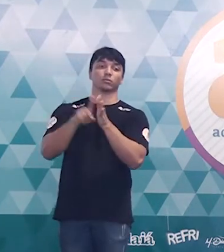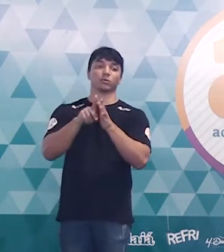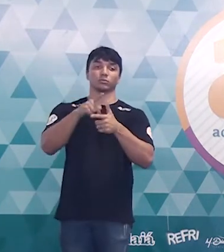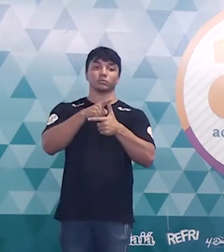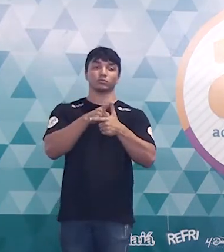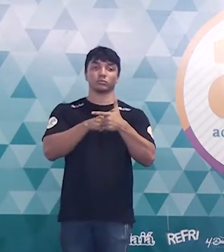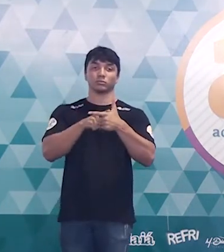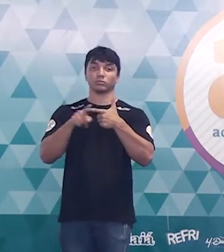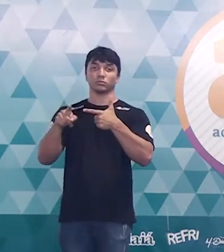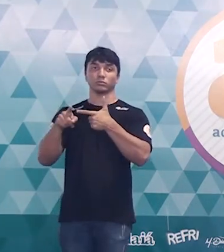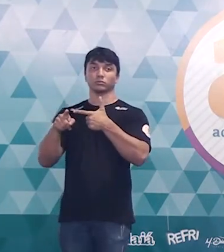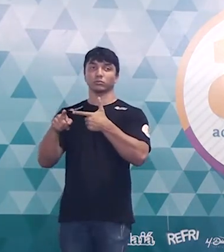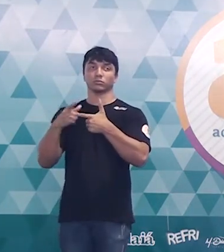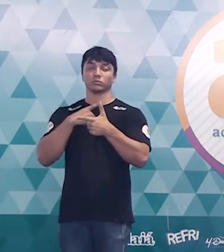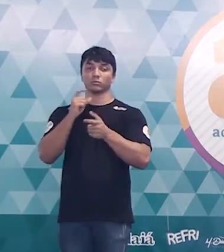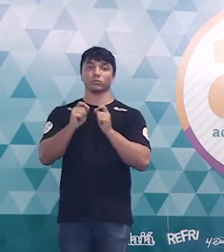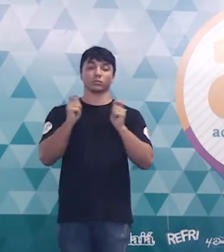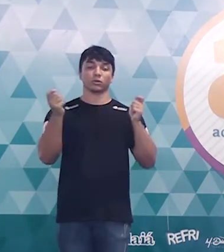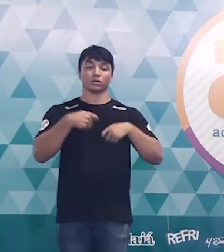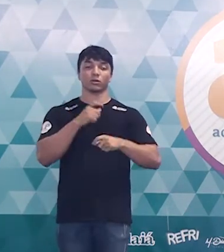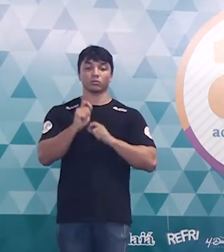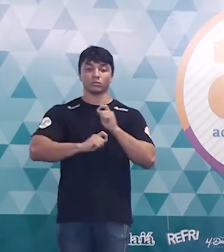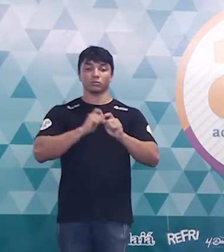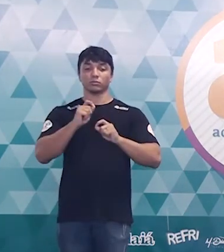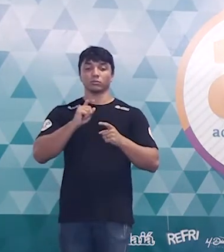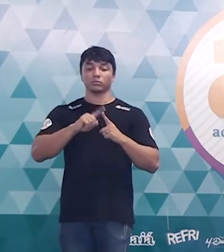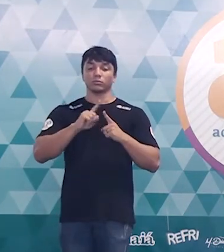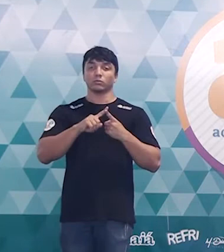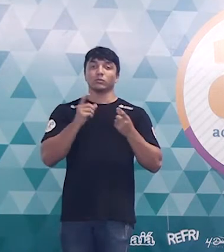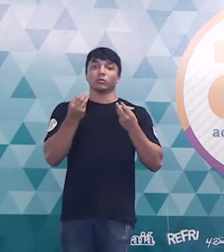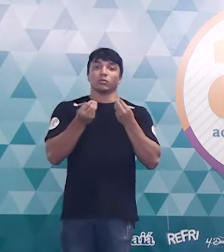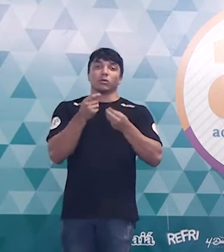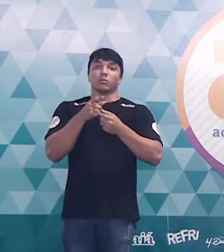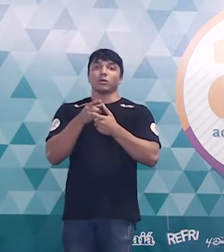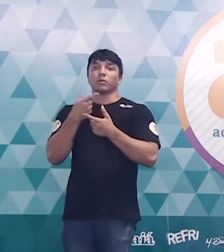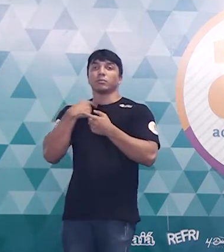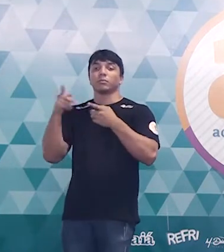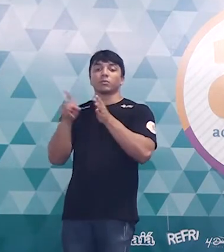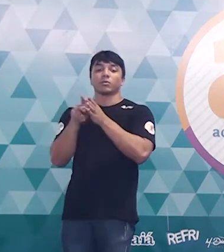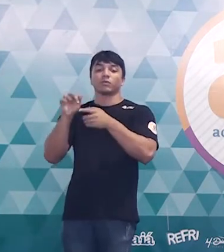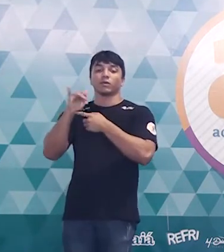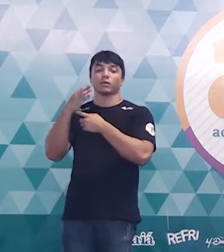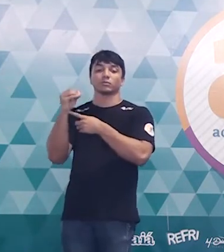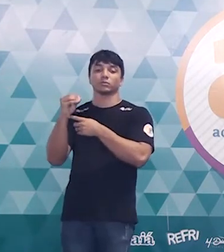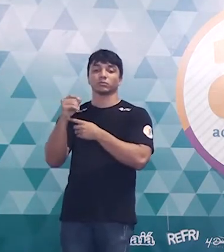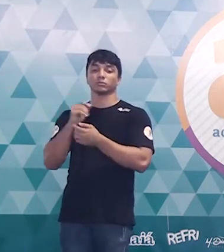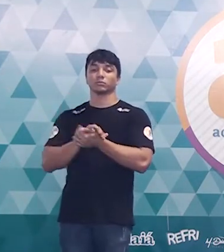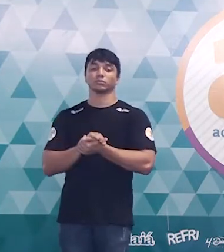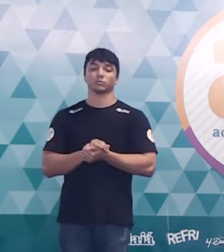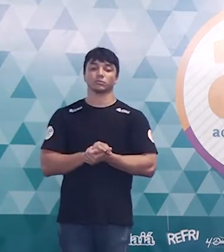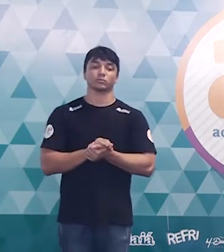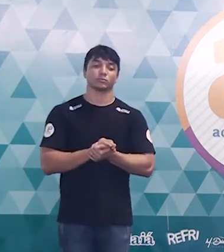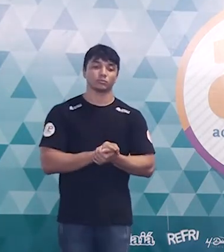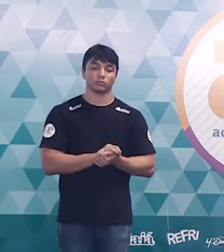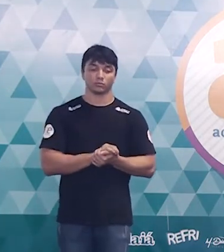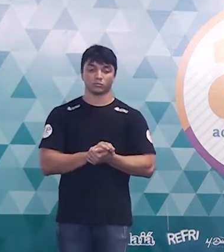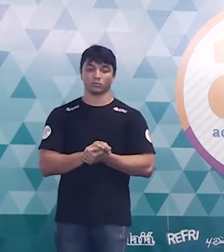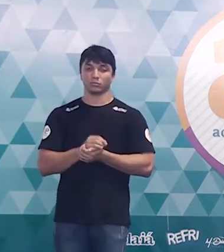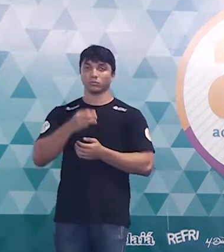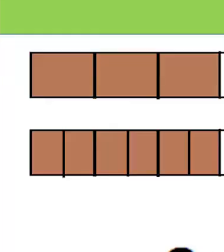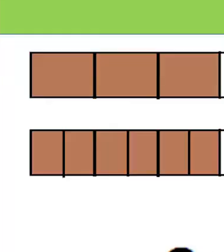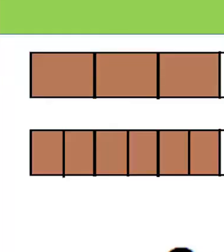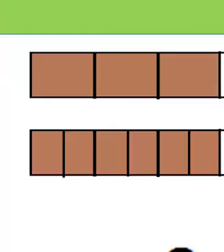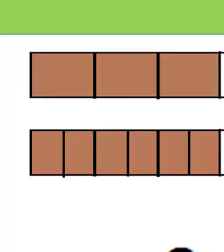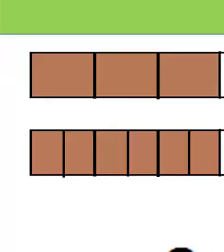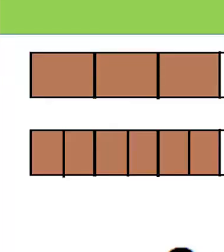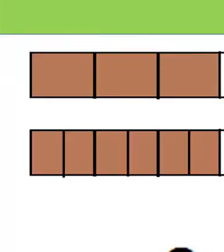divisão, eu posso fazer isso em forma de fração. Então vai aparecer o que para mim agora? Olha só.